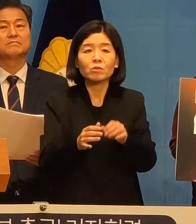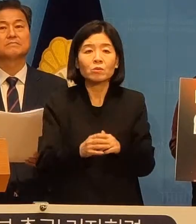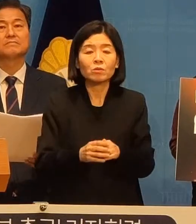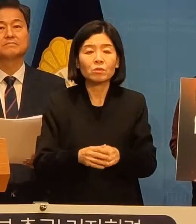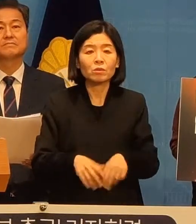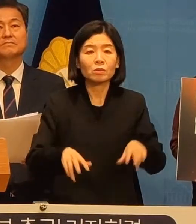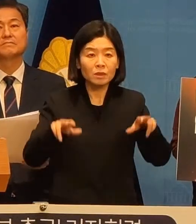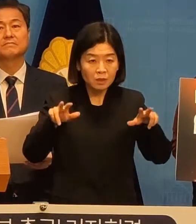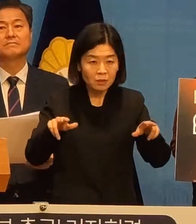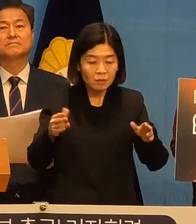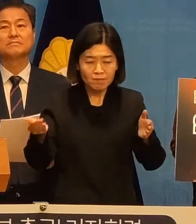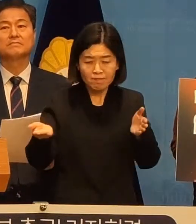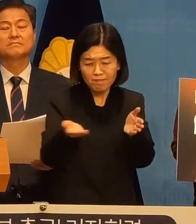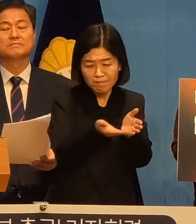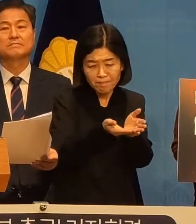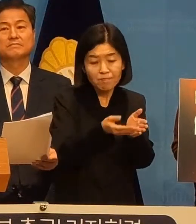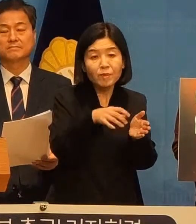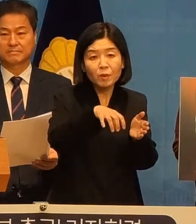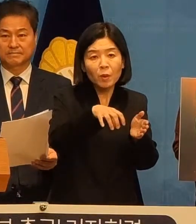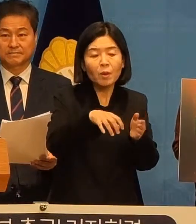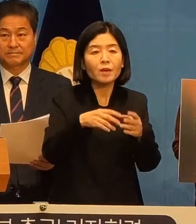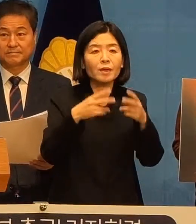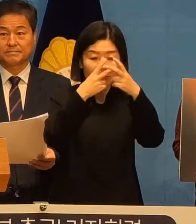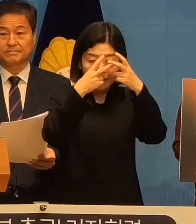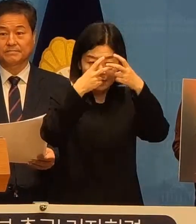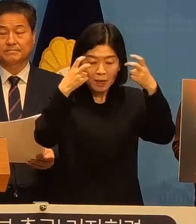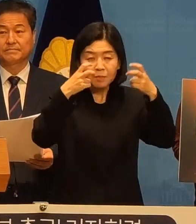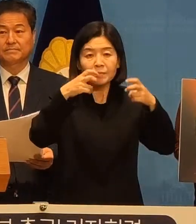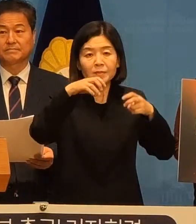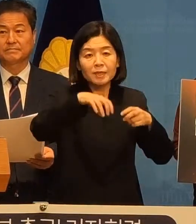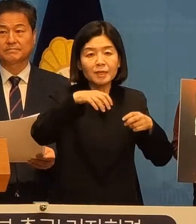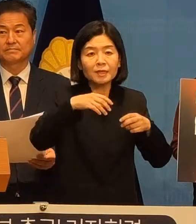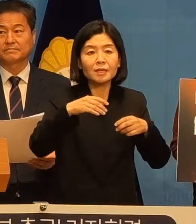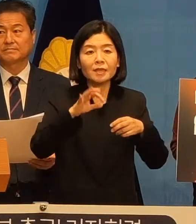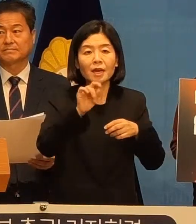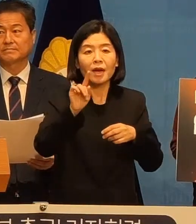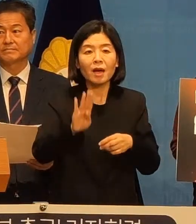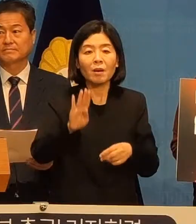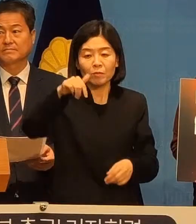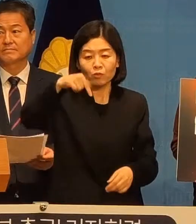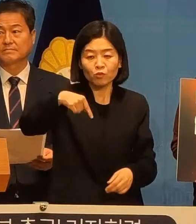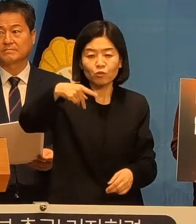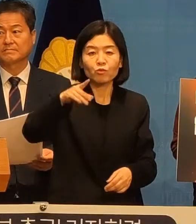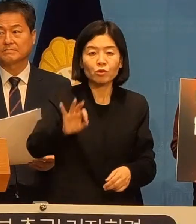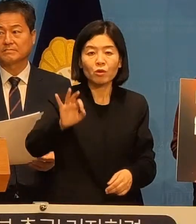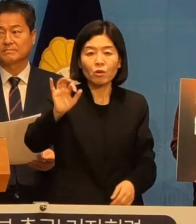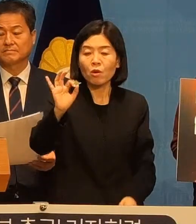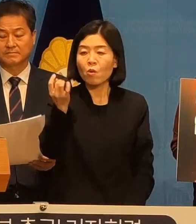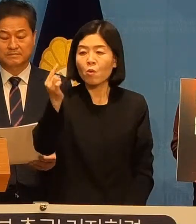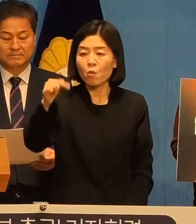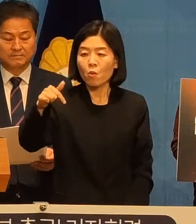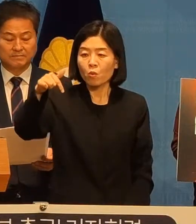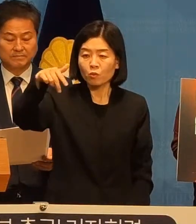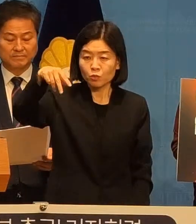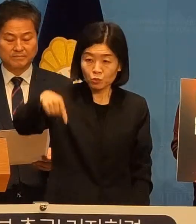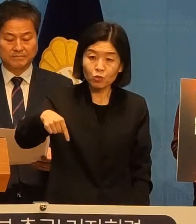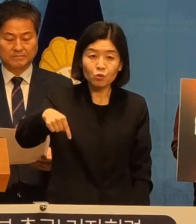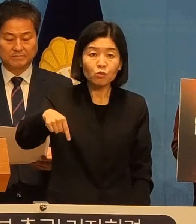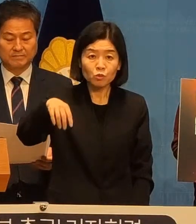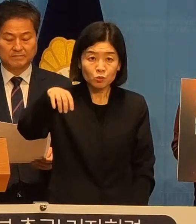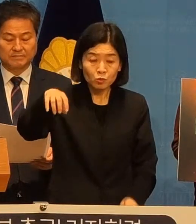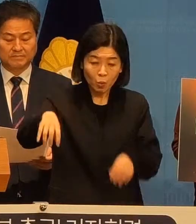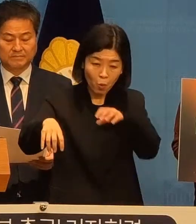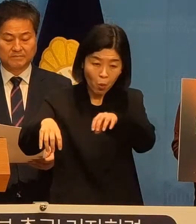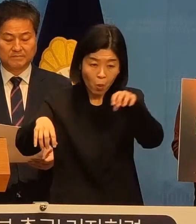선착장에 특히 잠실, 압구정, 옥수 선착장은 퇴적이 많이